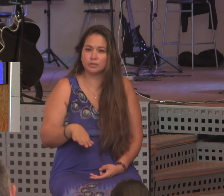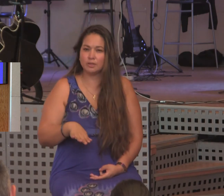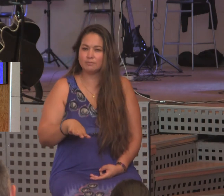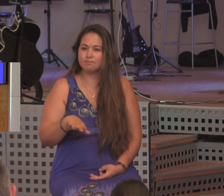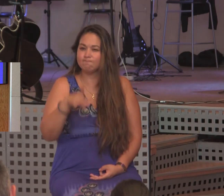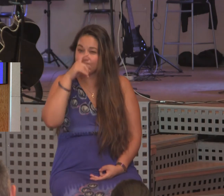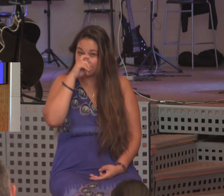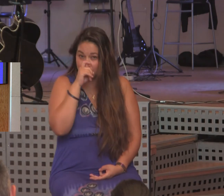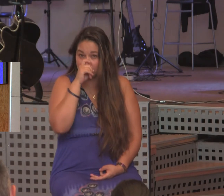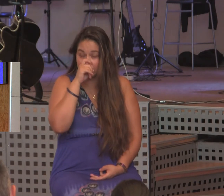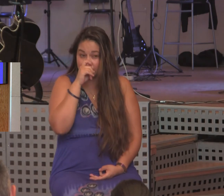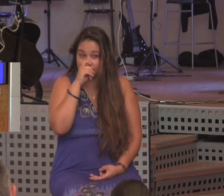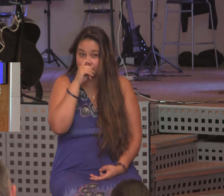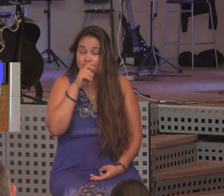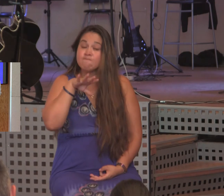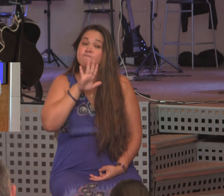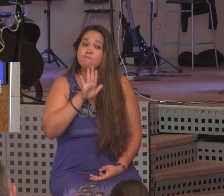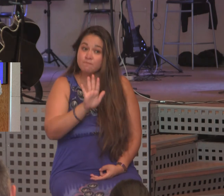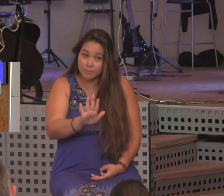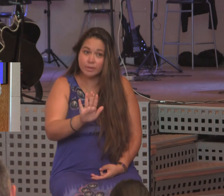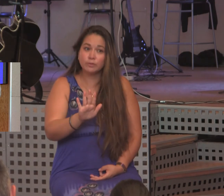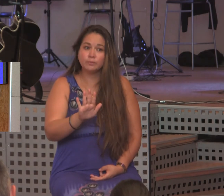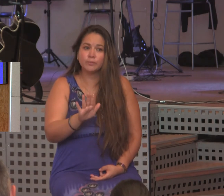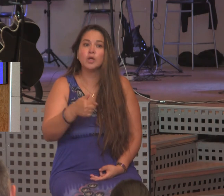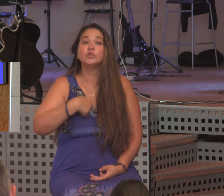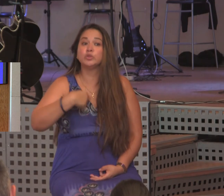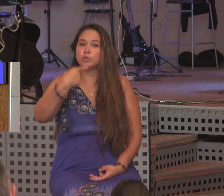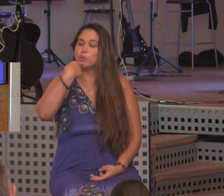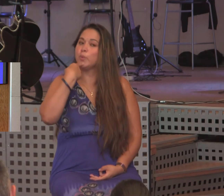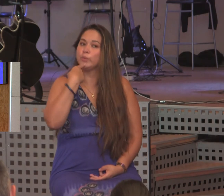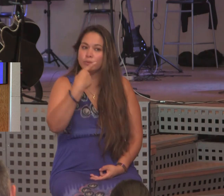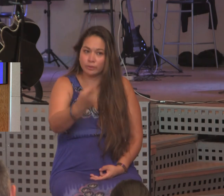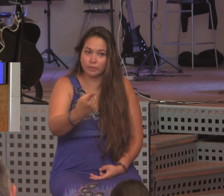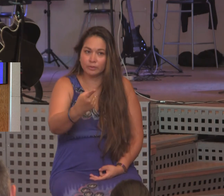¿Recordáis? Pero yo os digo.